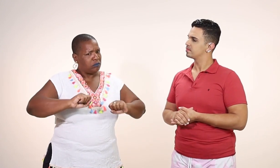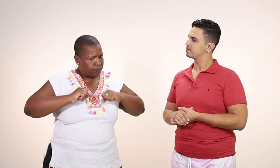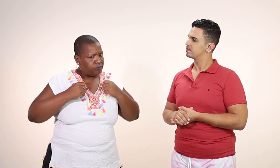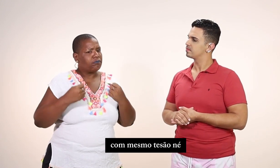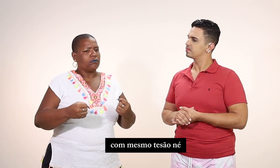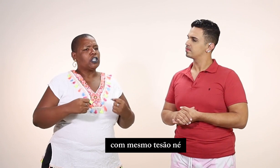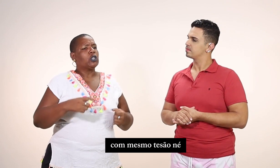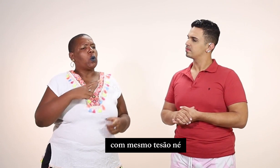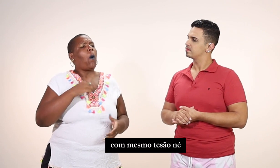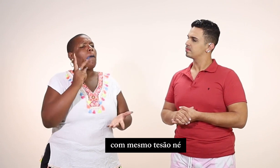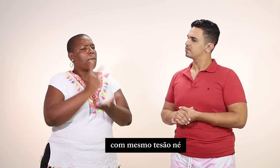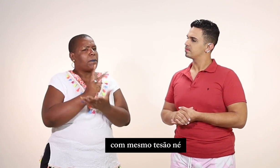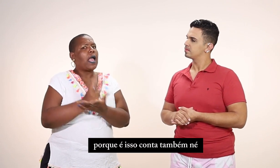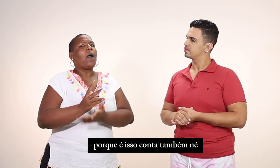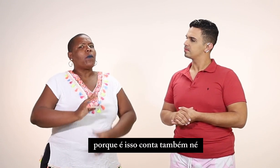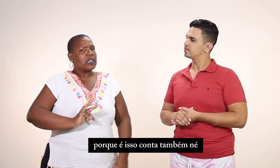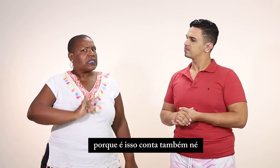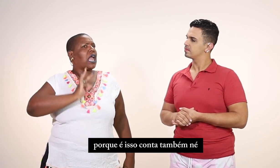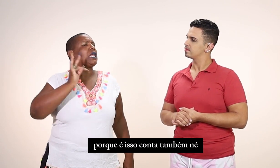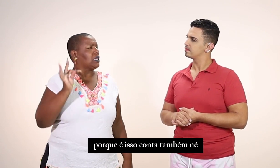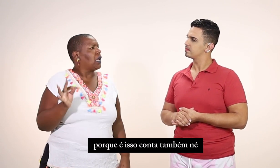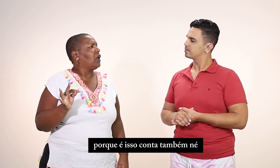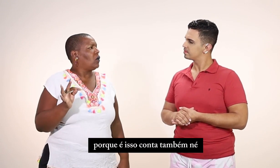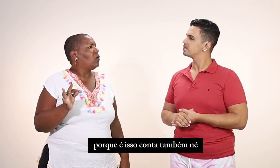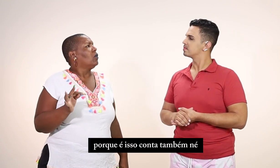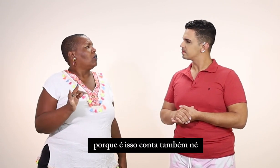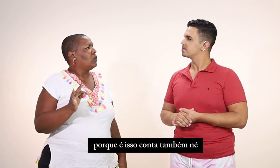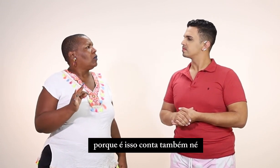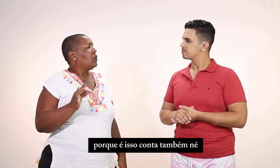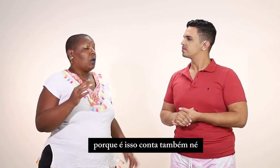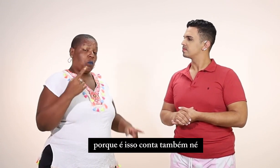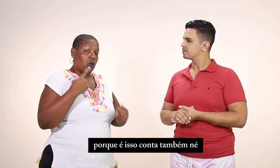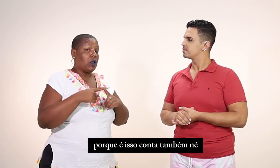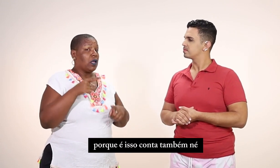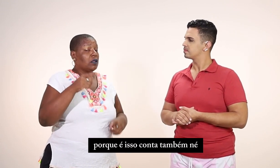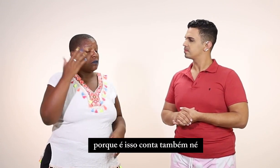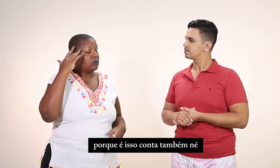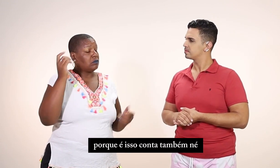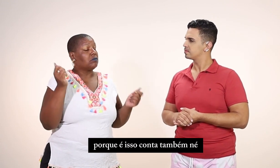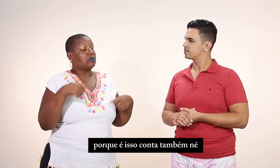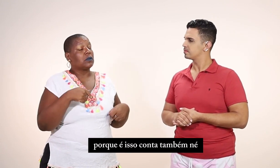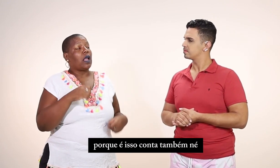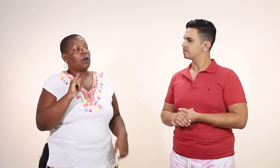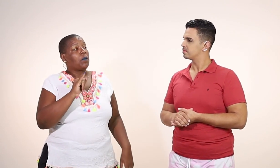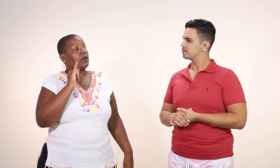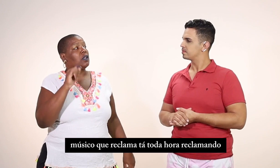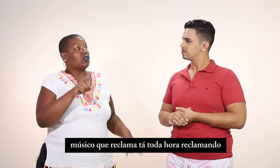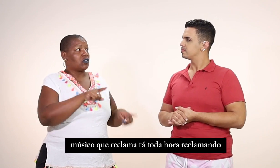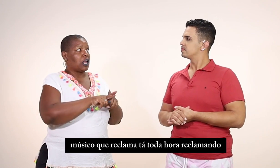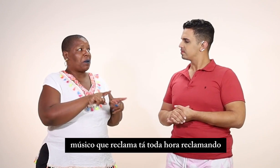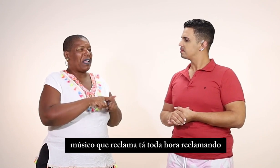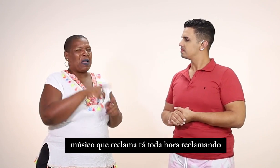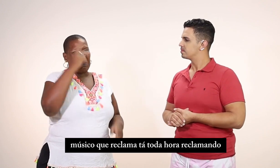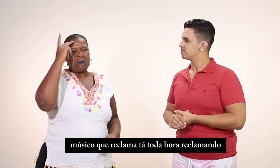com o mesmo tesão, né? Porque isso conta também, né? Músico que reclama, tá toda